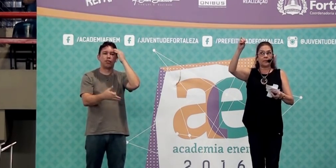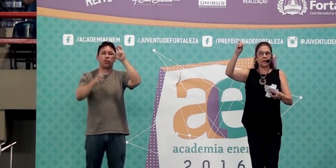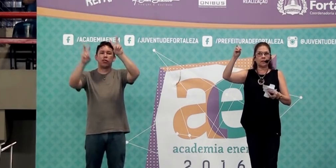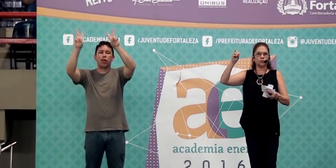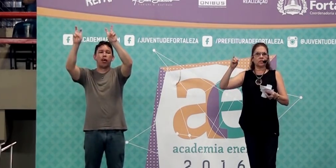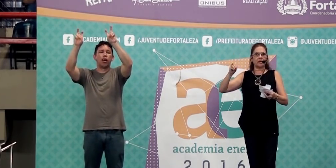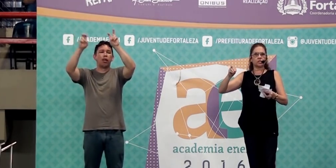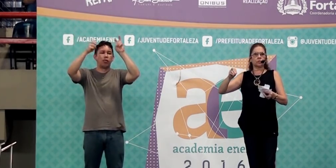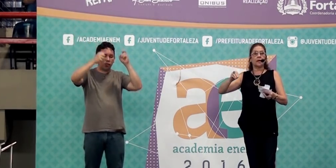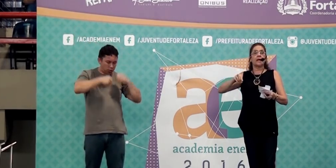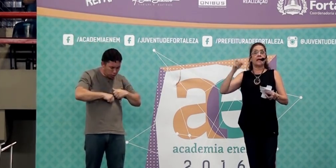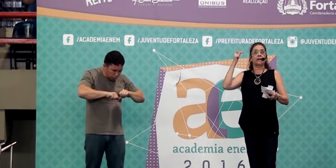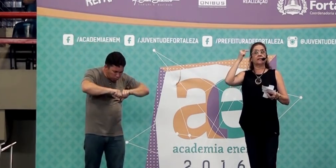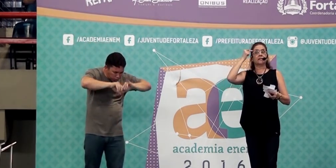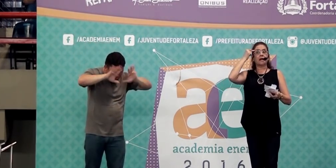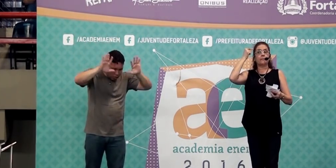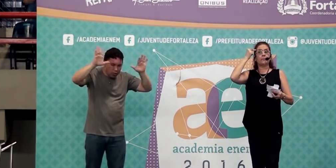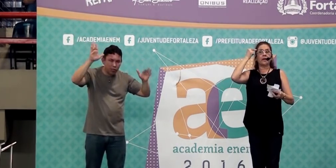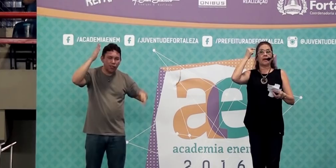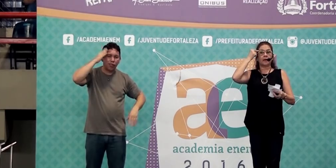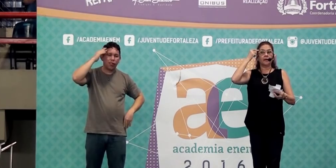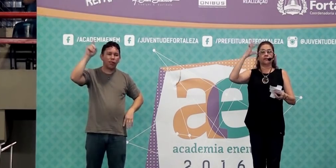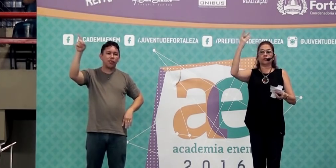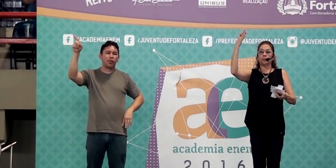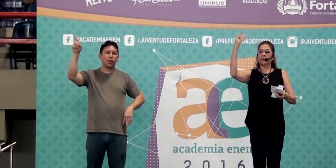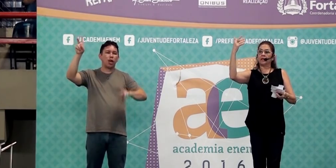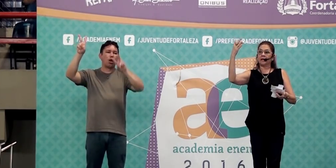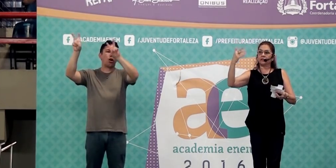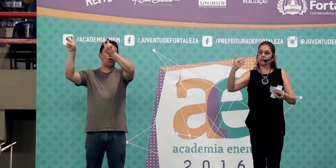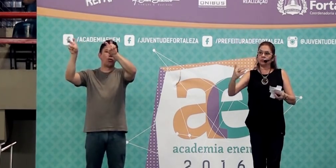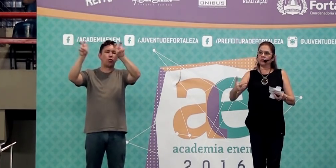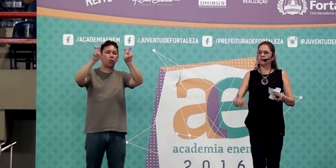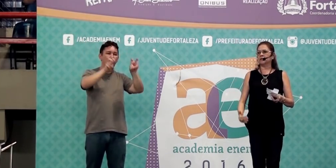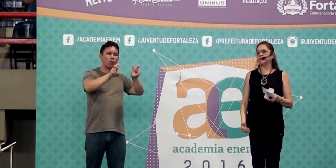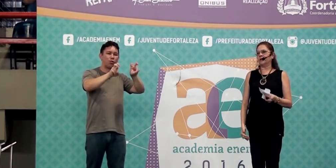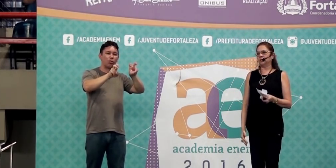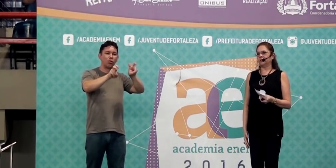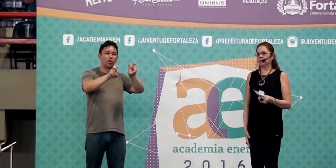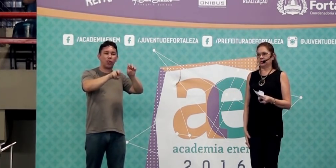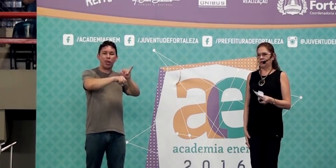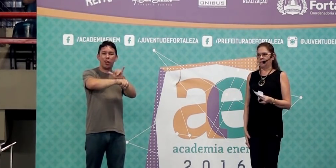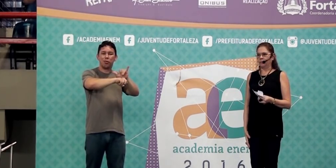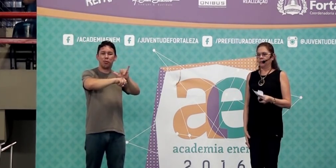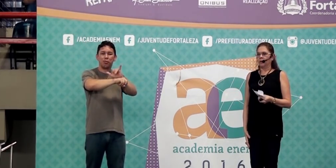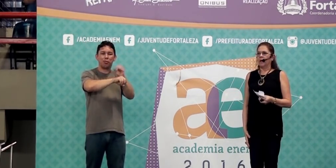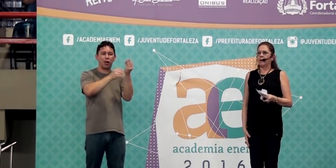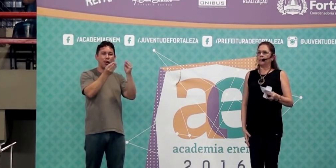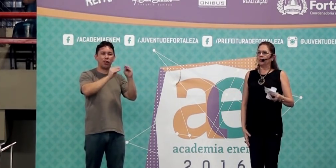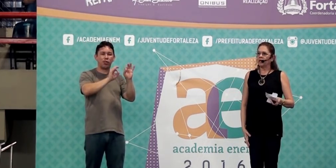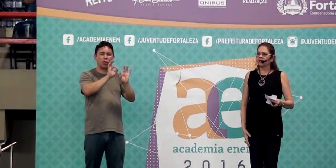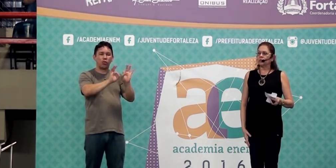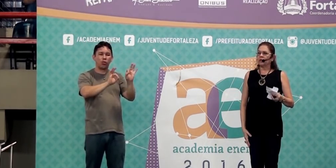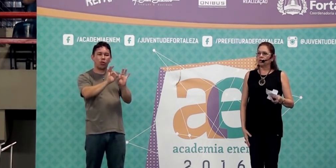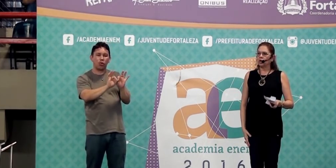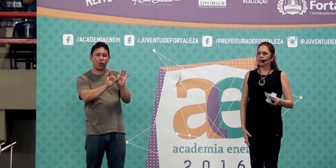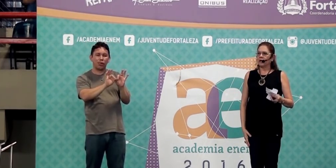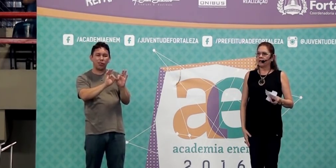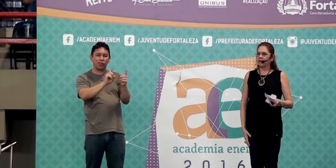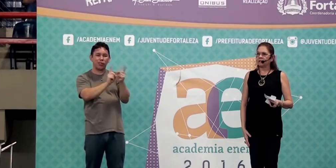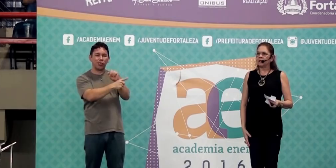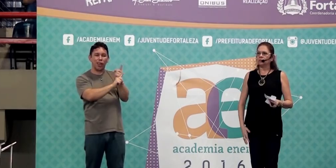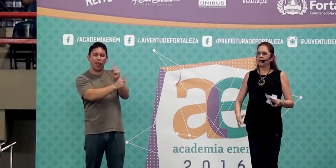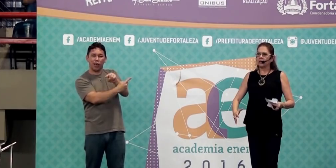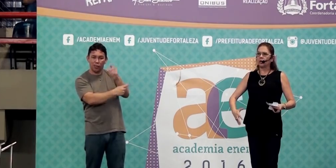que abriram o texto, ele saber sobre que assunto você vai discutir. É por isso que